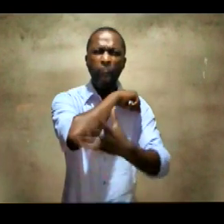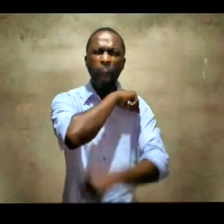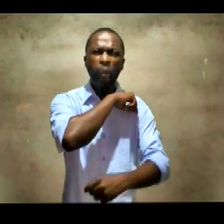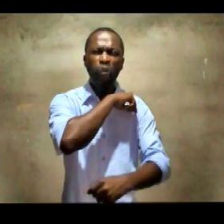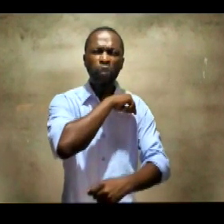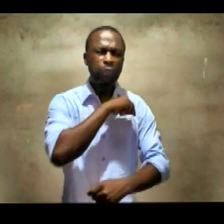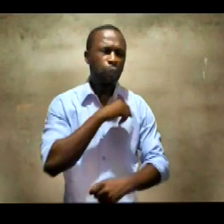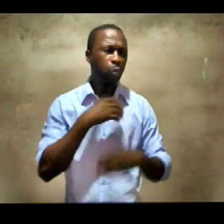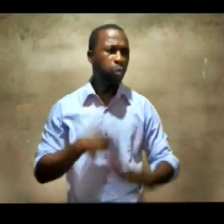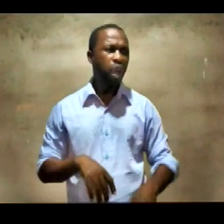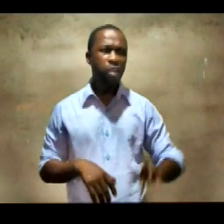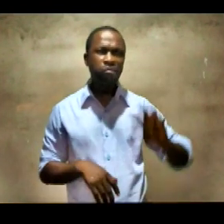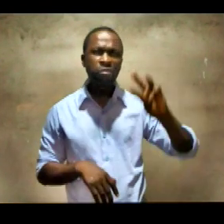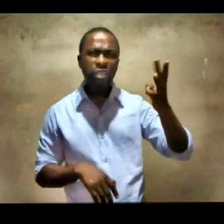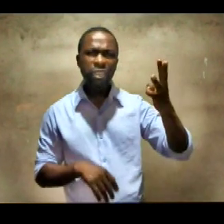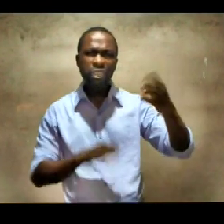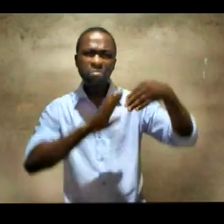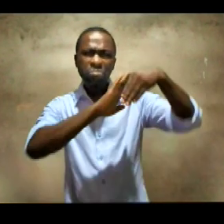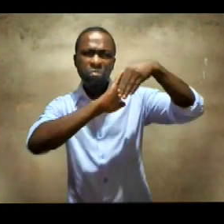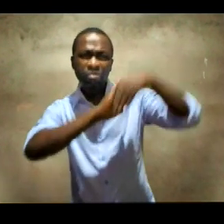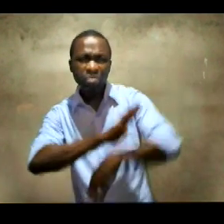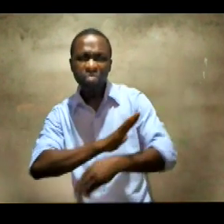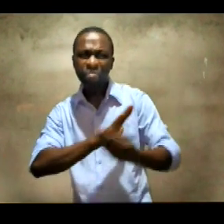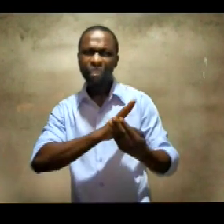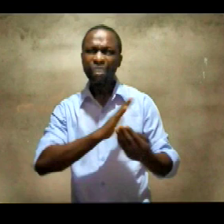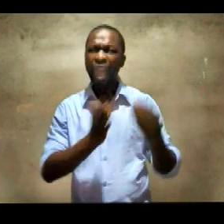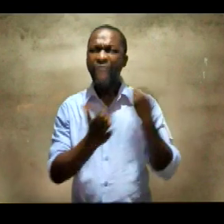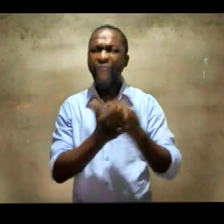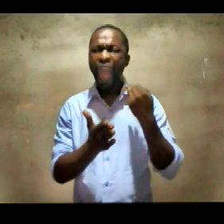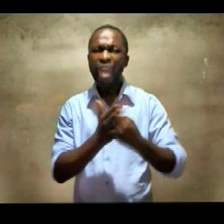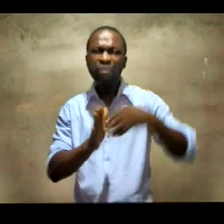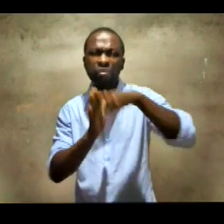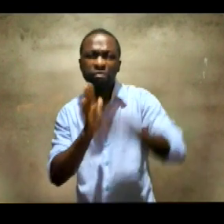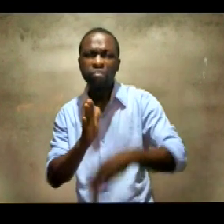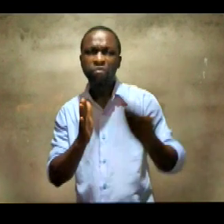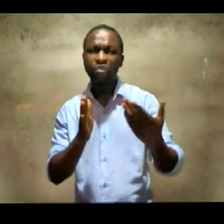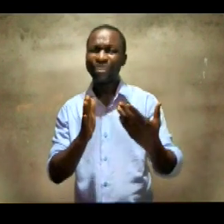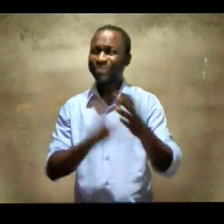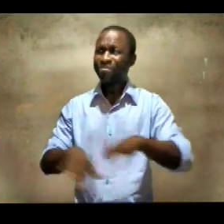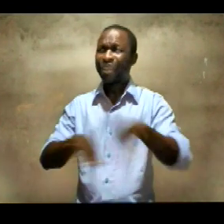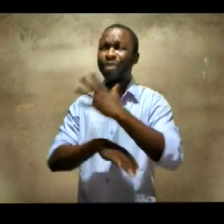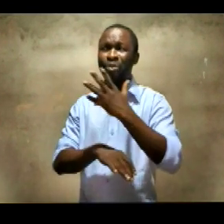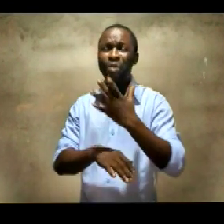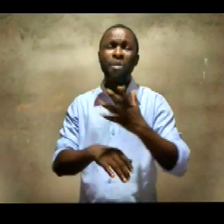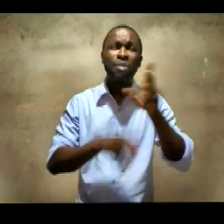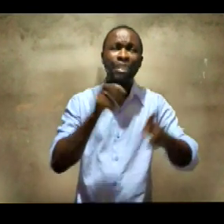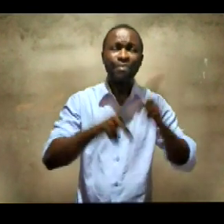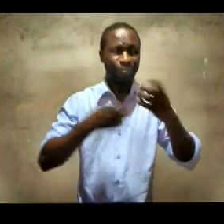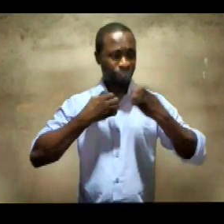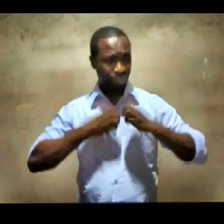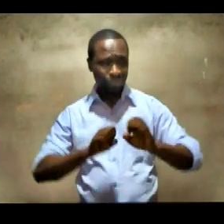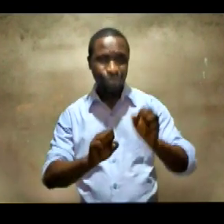Mais chaque année, le désert gagne entre 100 000 et 120 000 hectares de terre, ce qui crée des tensions régulières entre agriculteurs et